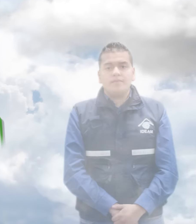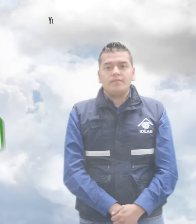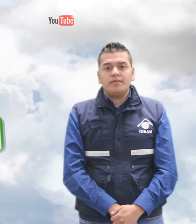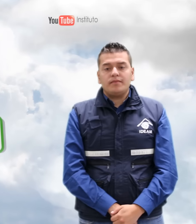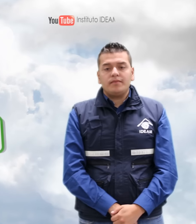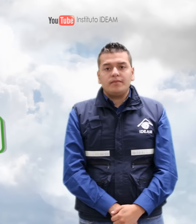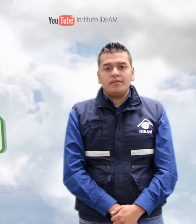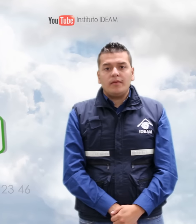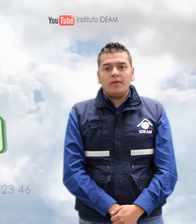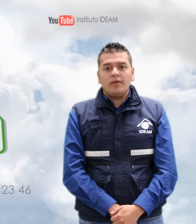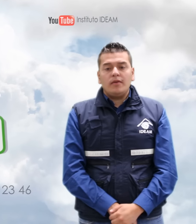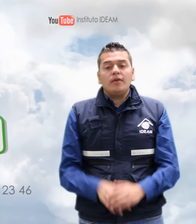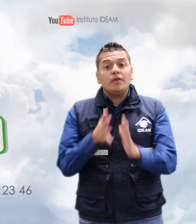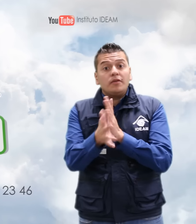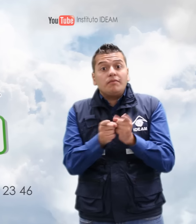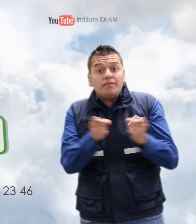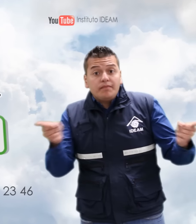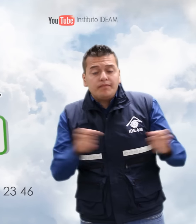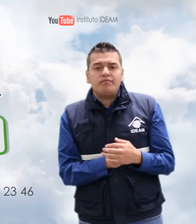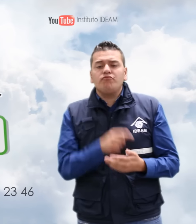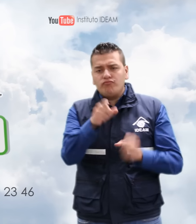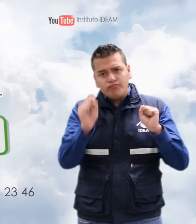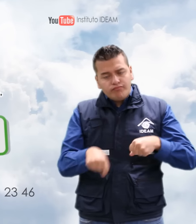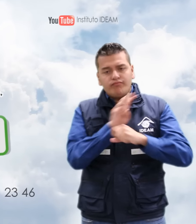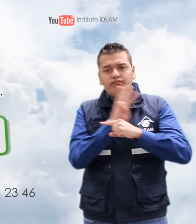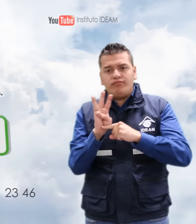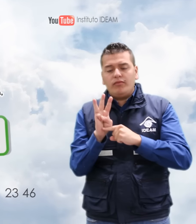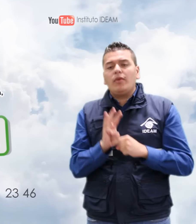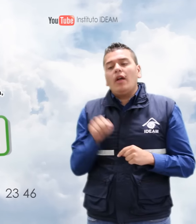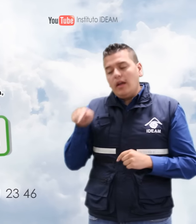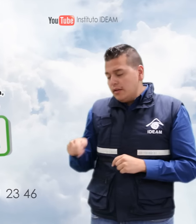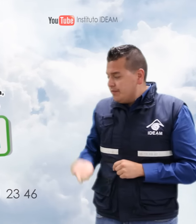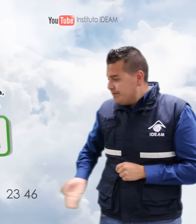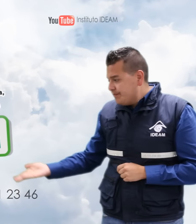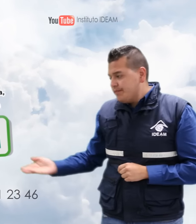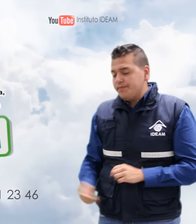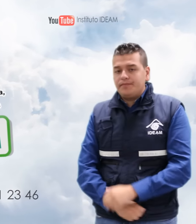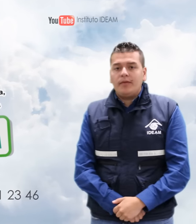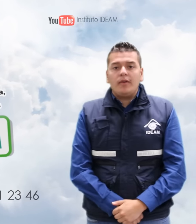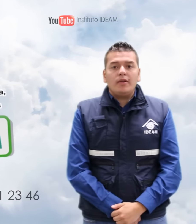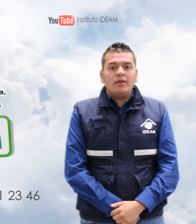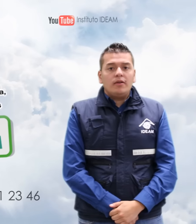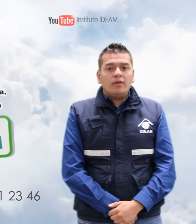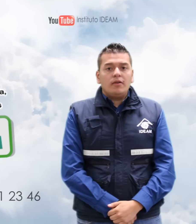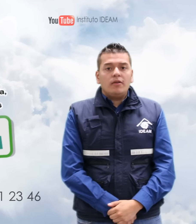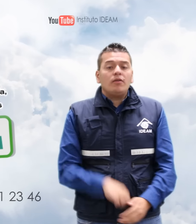Para mayor información no olvide consultar nuestra página web www.idean.gov.co O